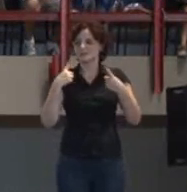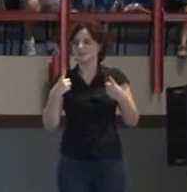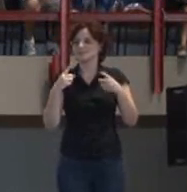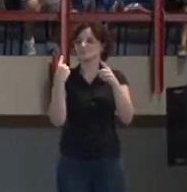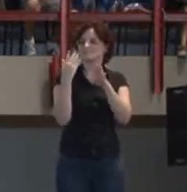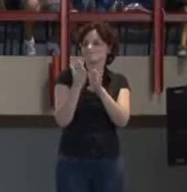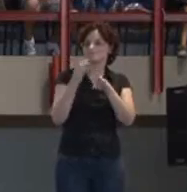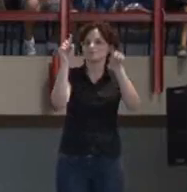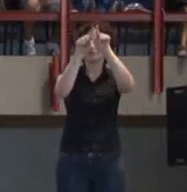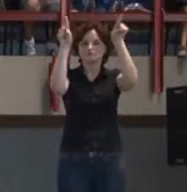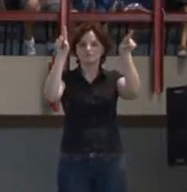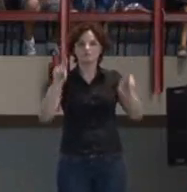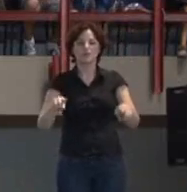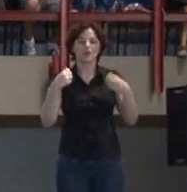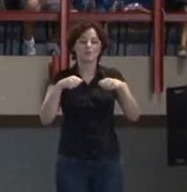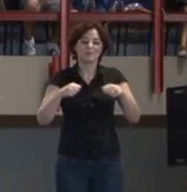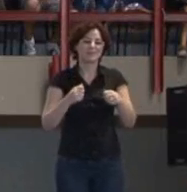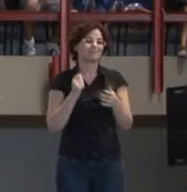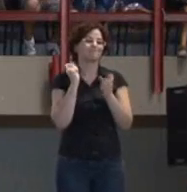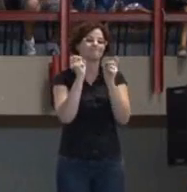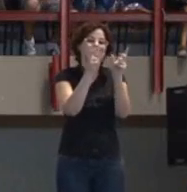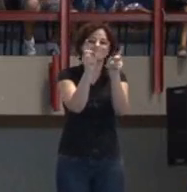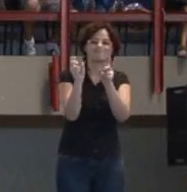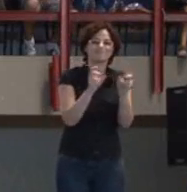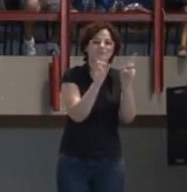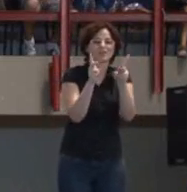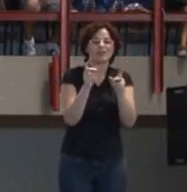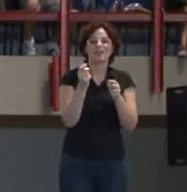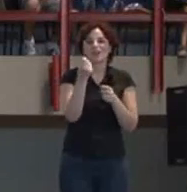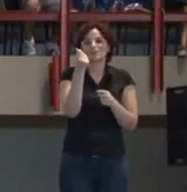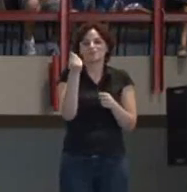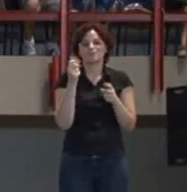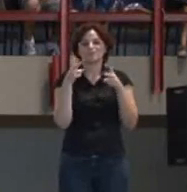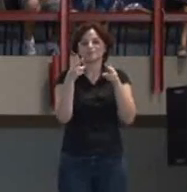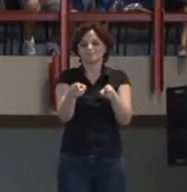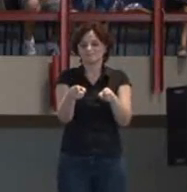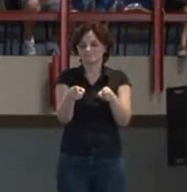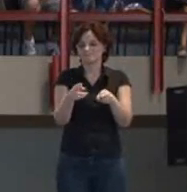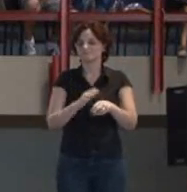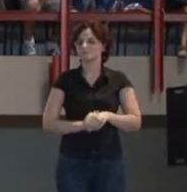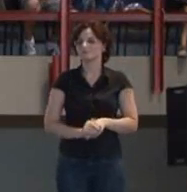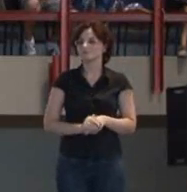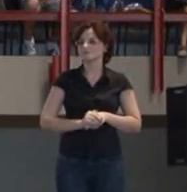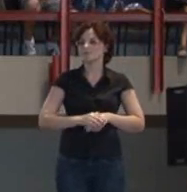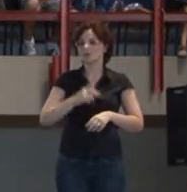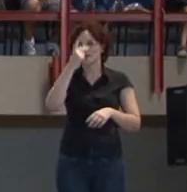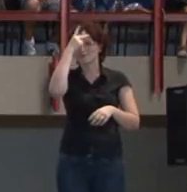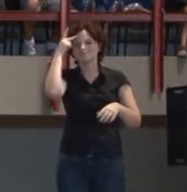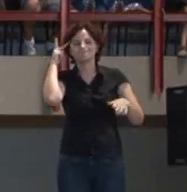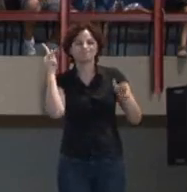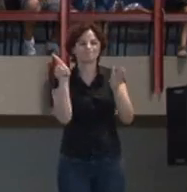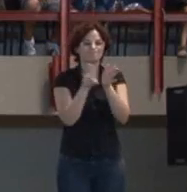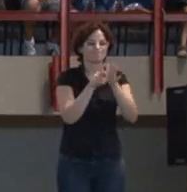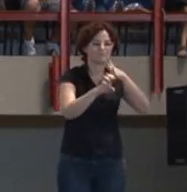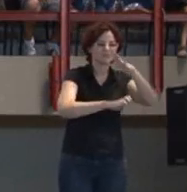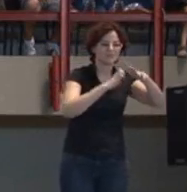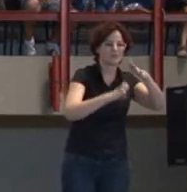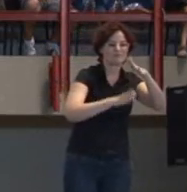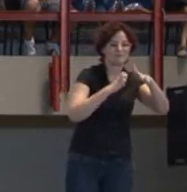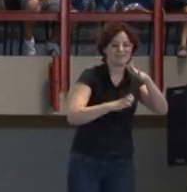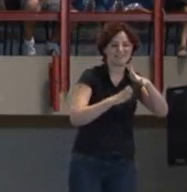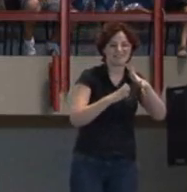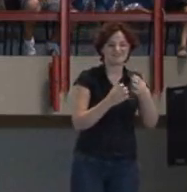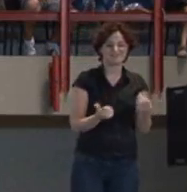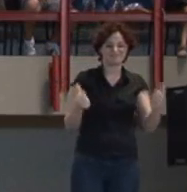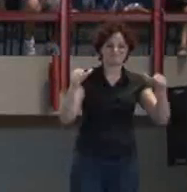preço terminava acontecendo um prejuízo pras pessoas que vendiam então isso nunca deu muito certo sabemos que o